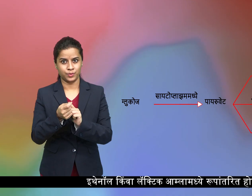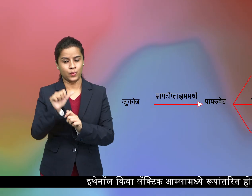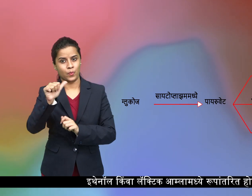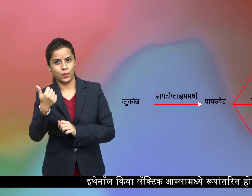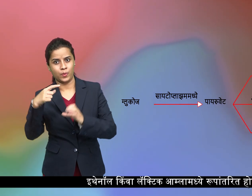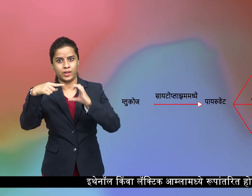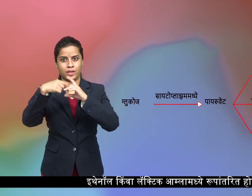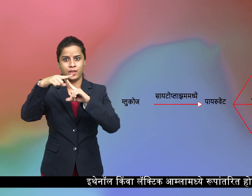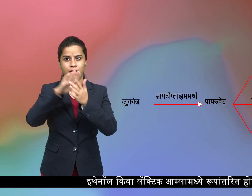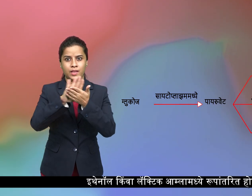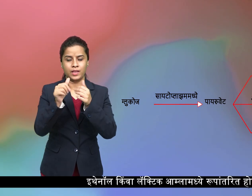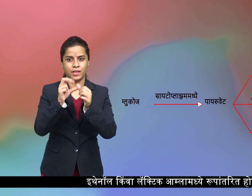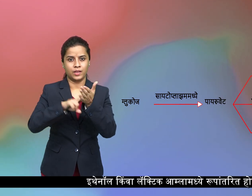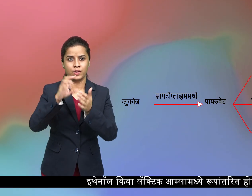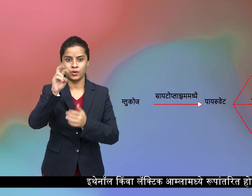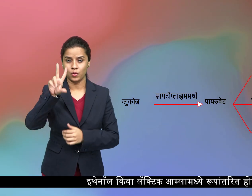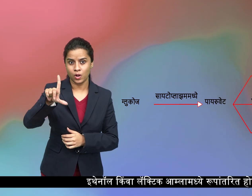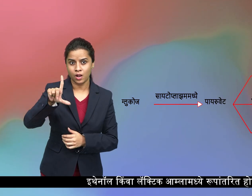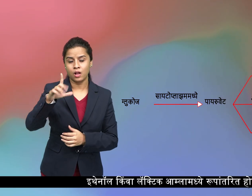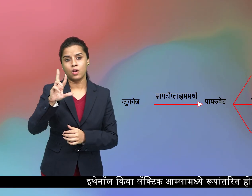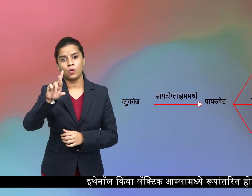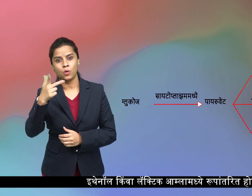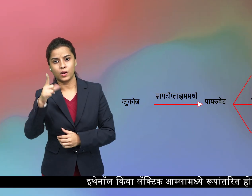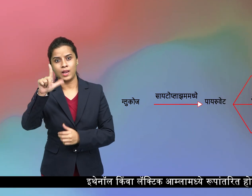इथेनॉल किंवा लॅक्टिक आम्लामध्ये रूपांतरित होते